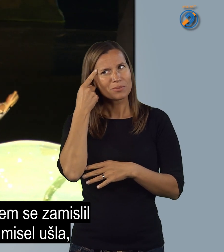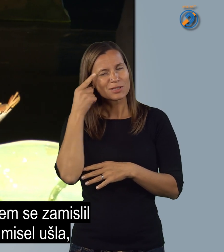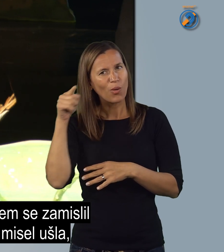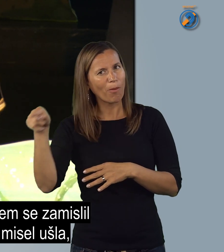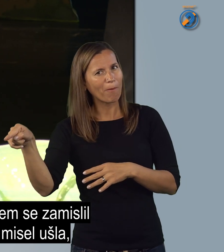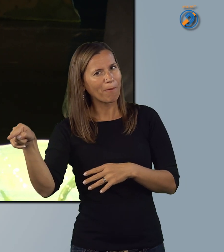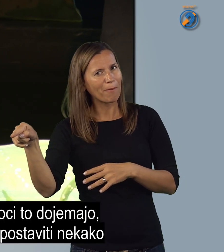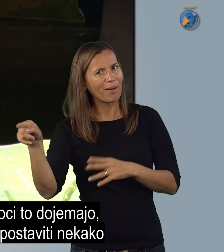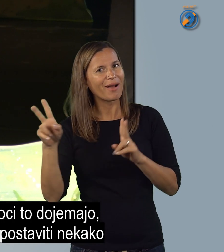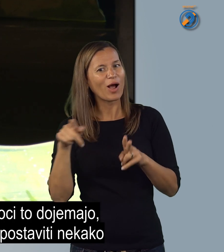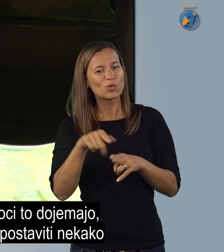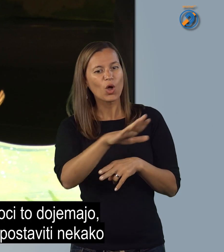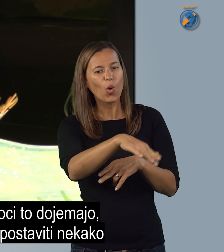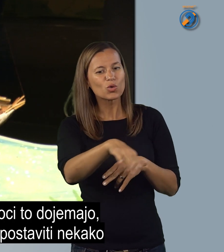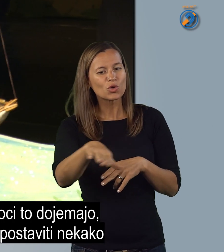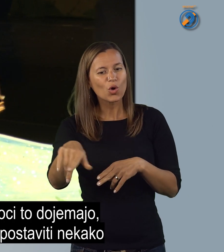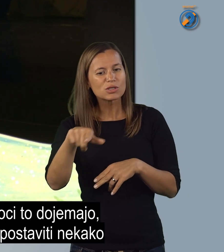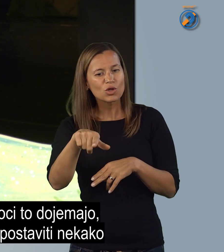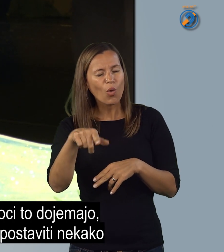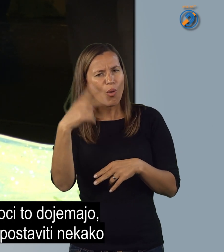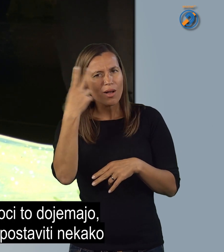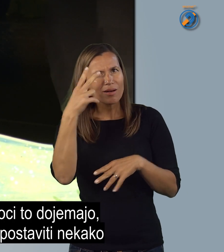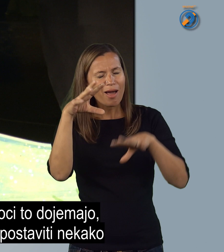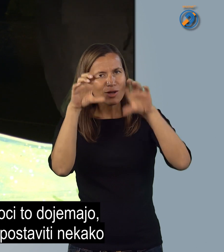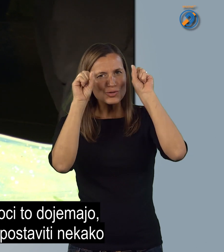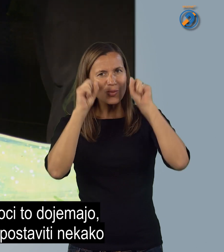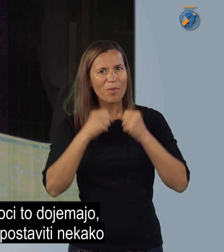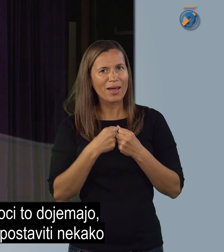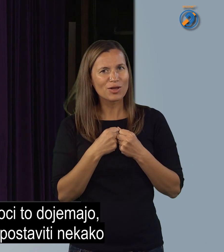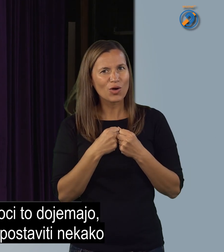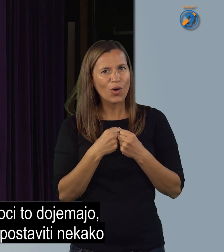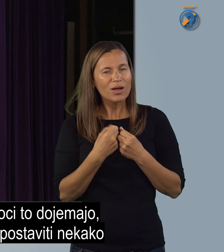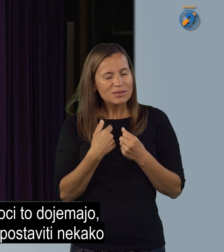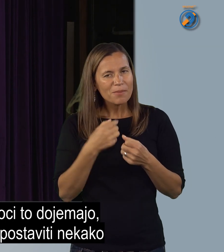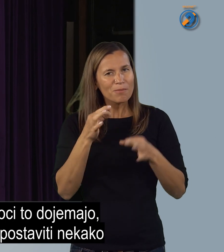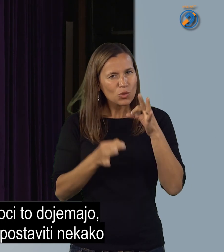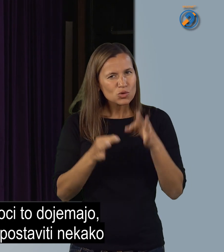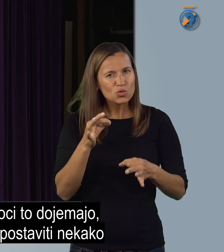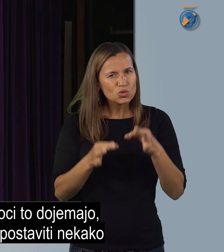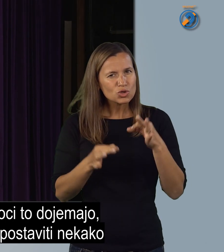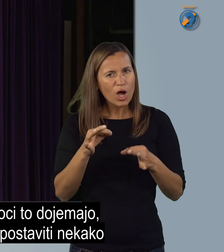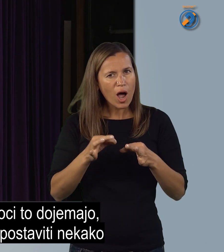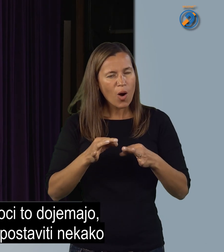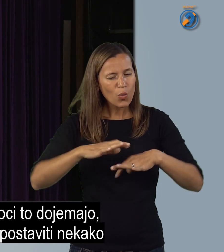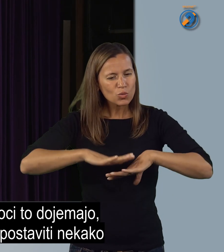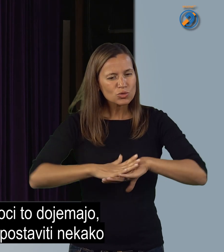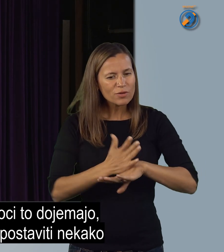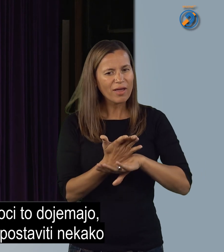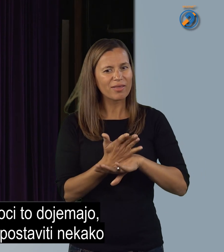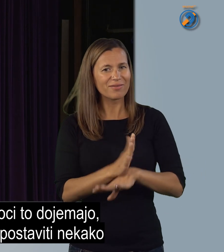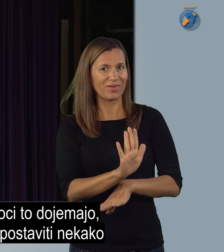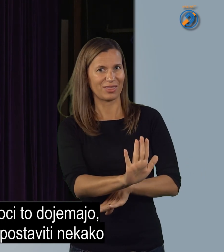mi je misel šla, kako v bistvu te otroci to dojemajo, in sem se probal